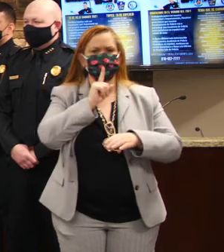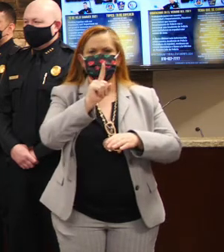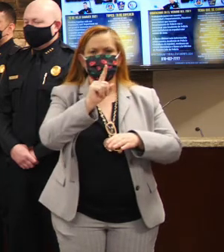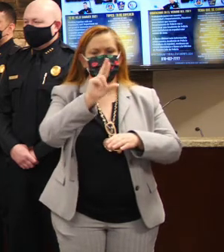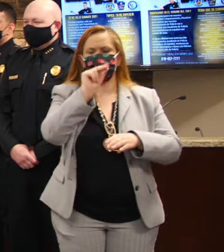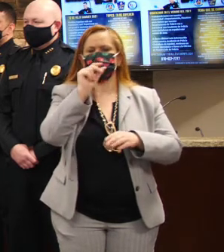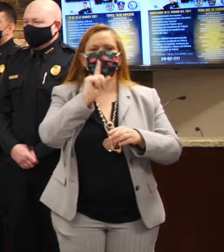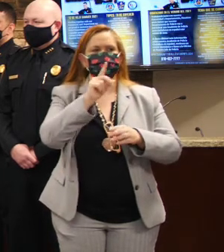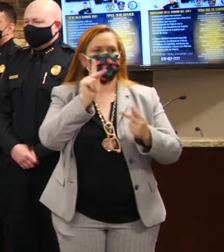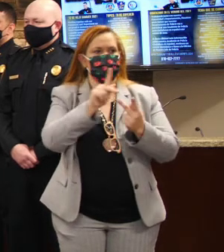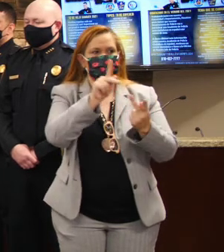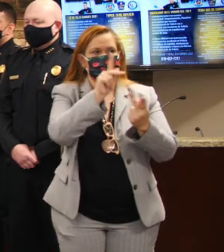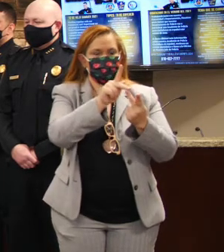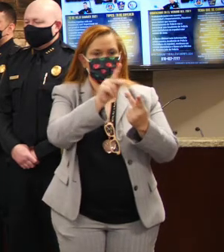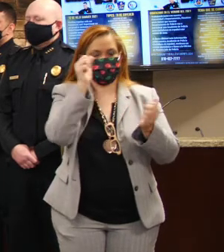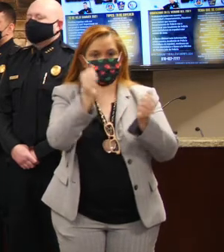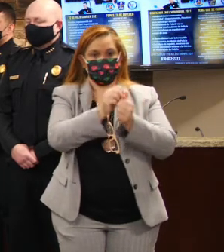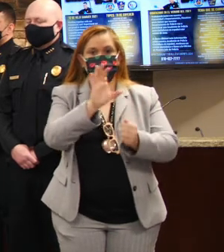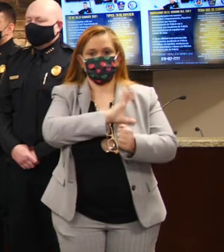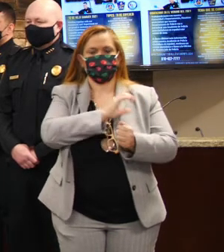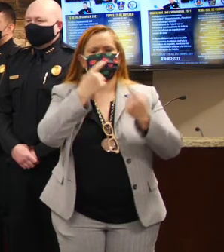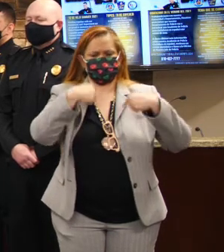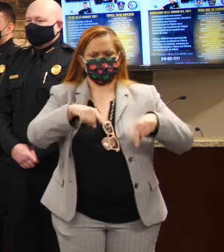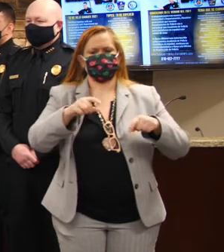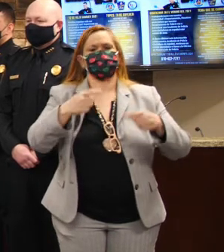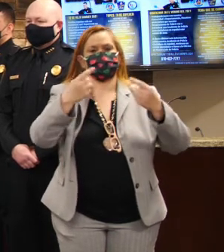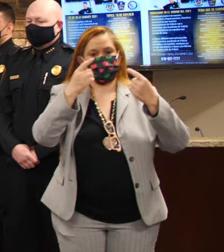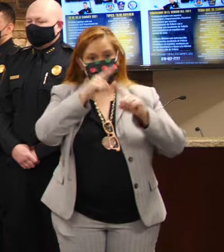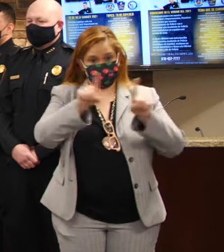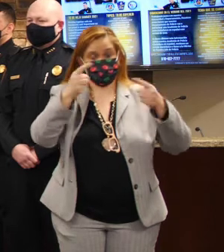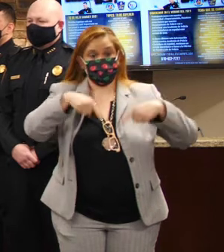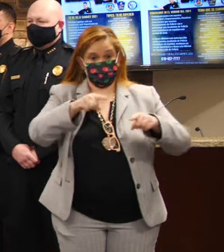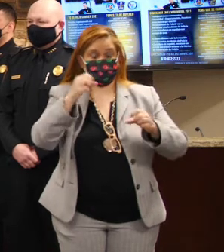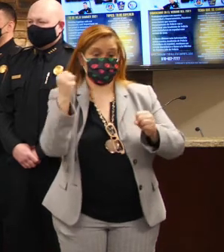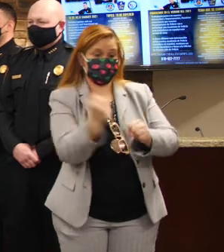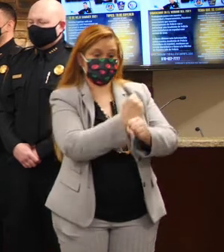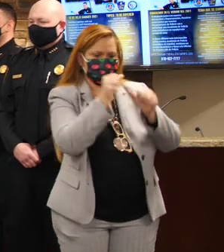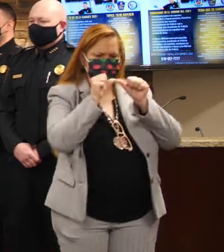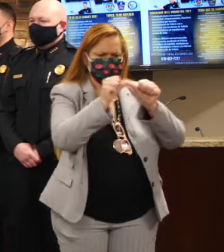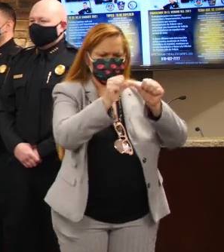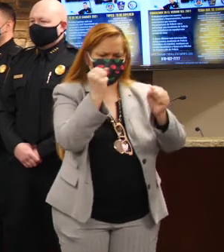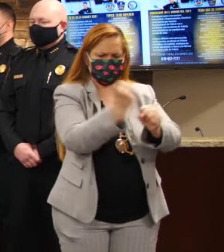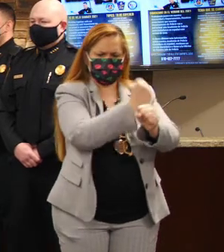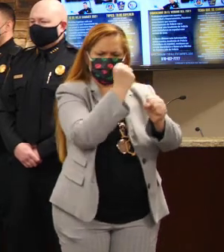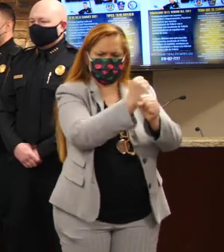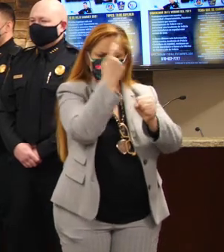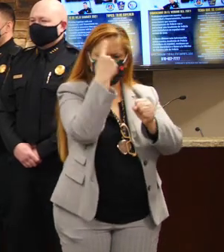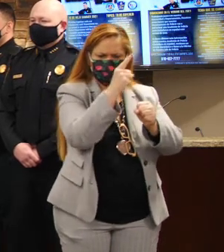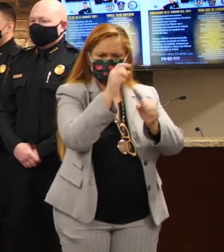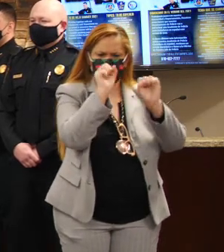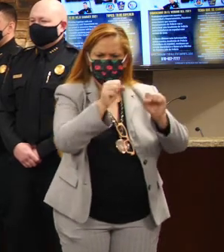perfectos como la policía, pero vamos a trabajar con ustedes y vamos a seguir trabajando. Now, the application